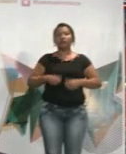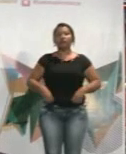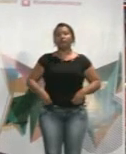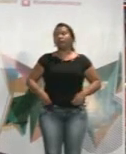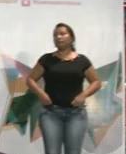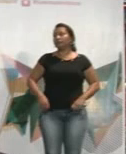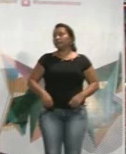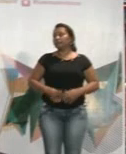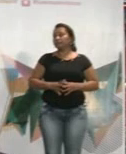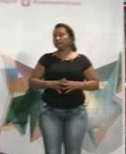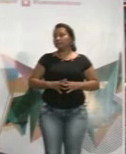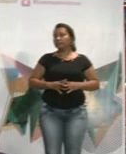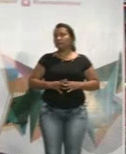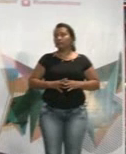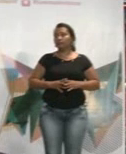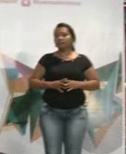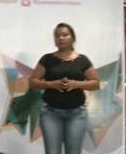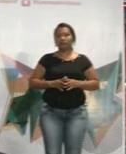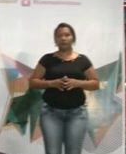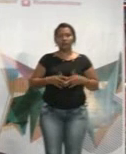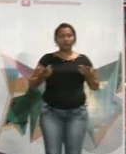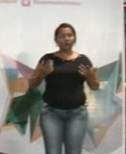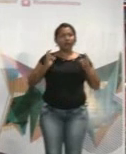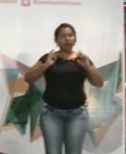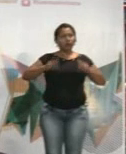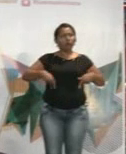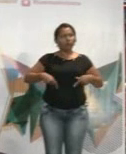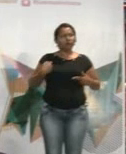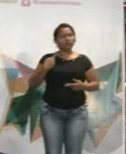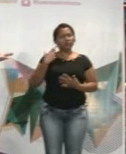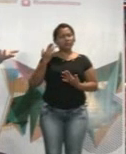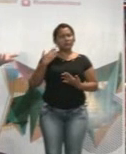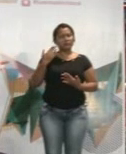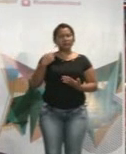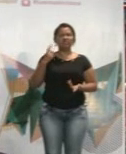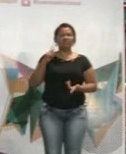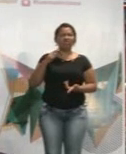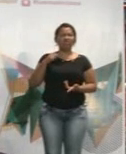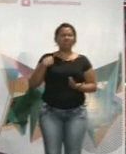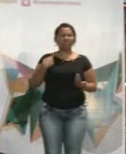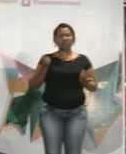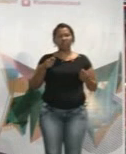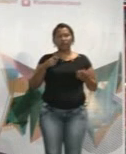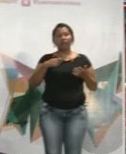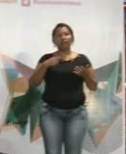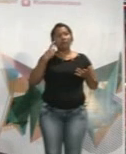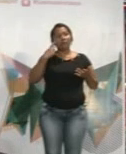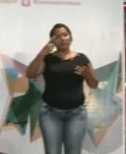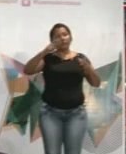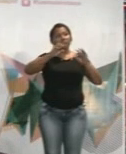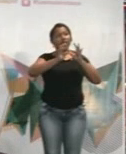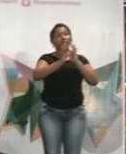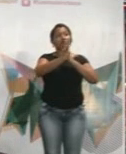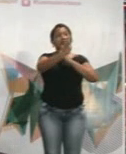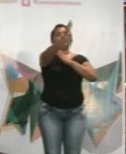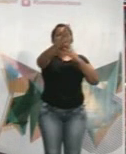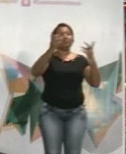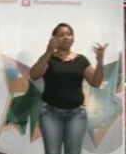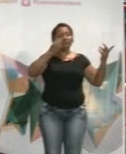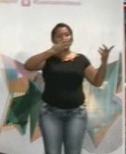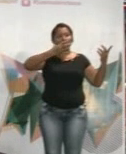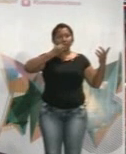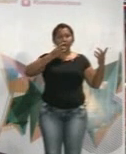Não mostrando o meu lado humano, eu já tive dúvidas, claro, no magistério, será que é isso mesmo? Mas quando eu vejo uma cena dessa